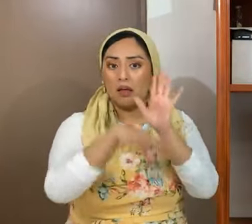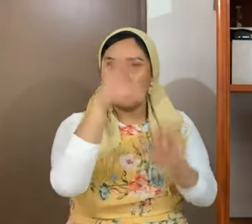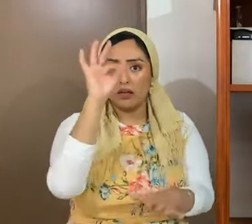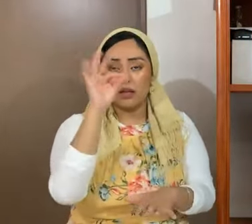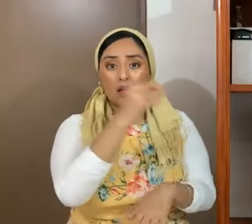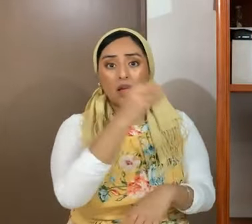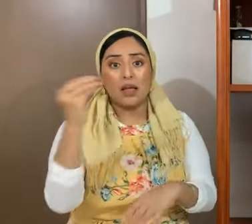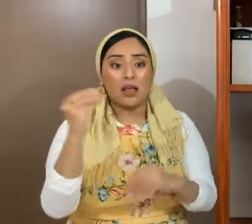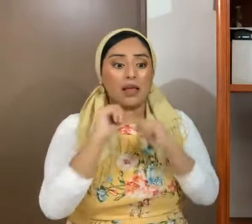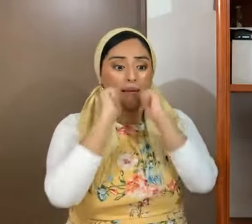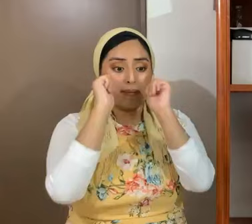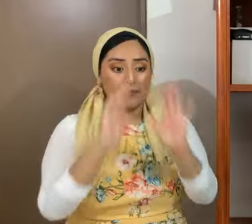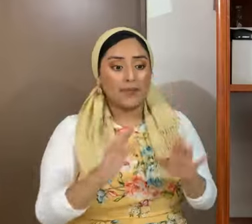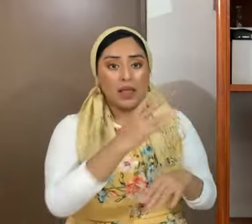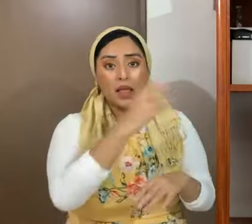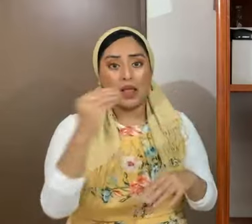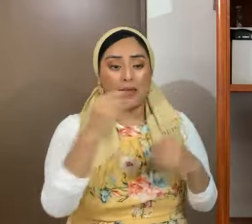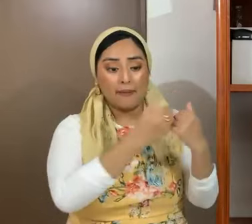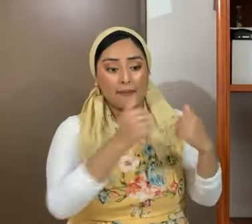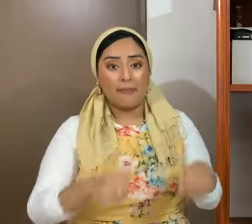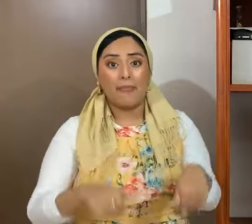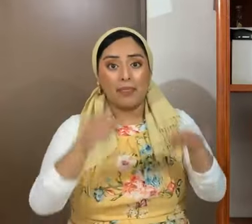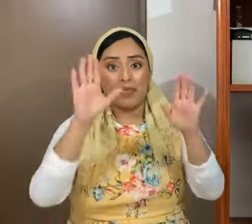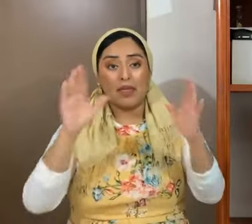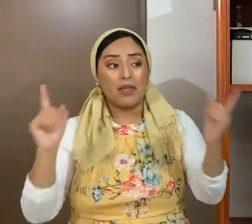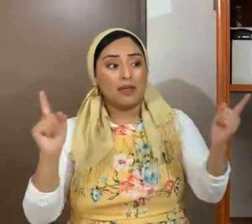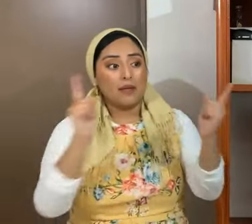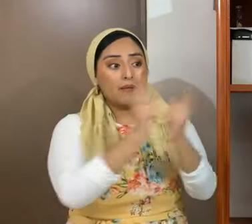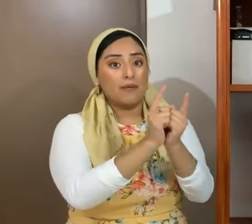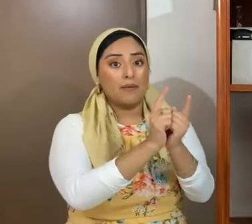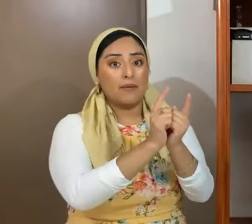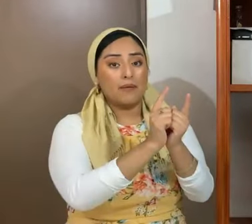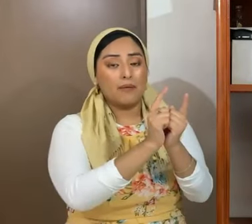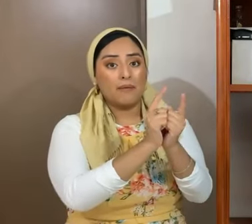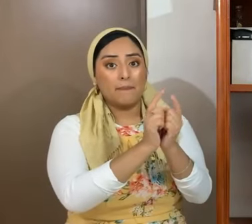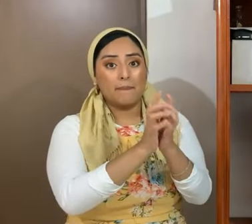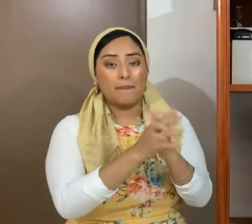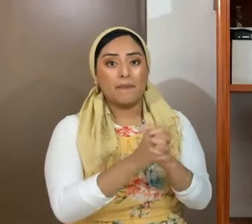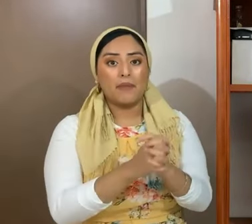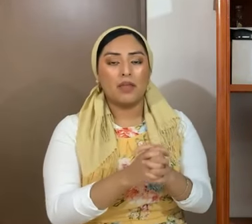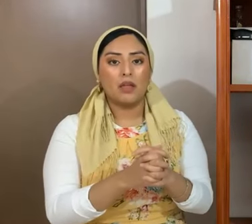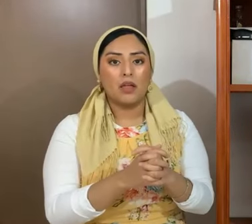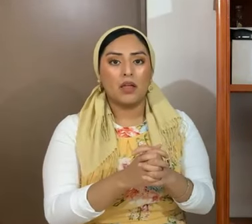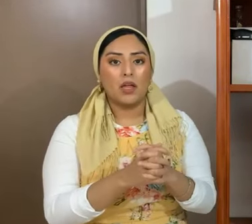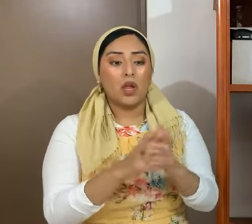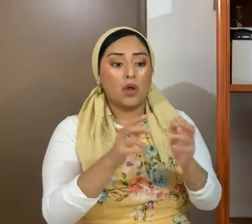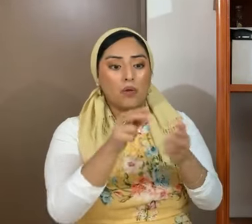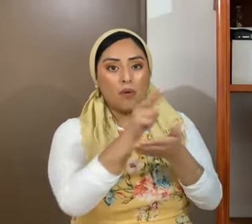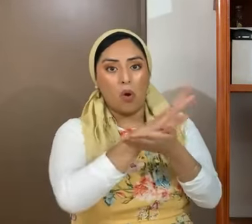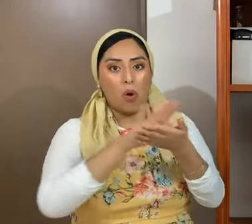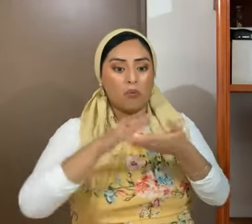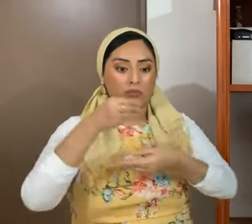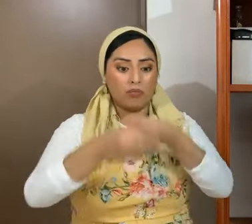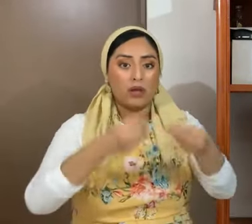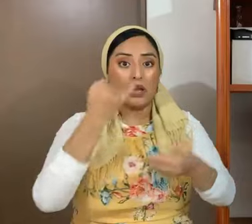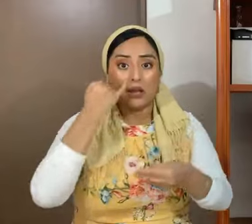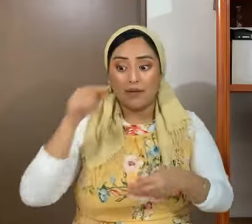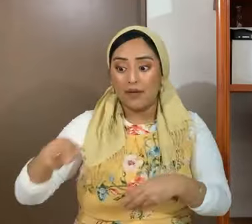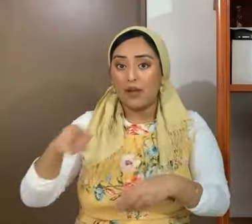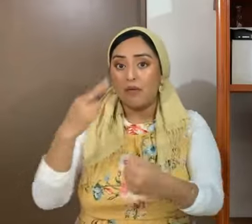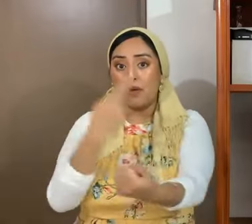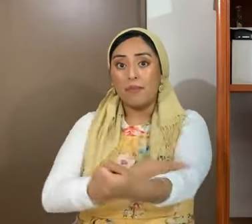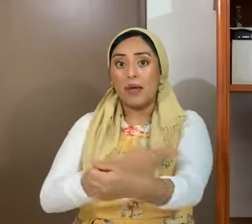y bendecida y apartada y llevada a casarse con el hijo de la promesa como parte de la simiente Kadosh si estuviera